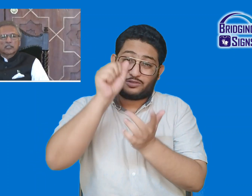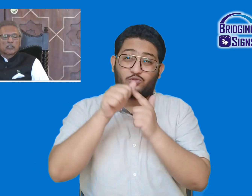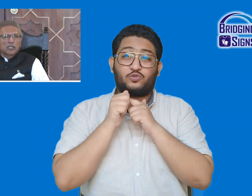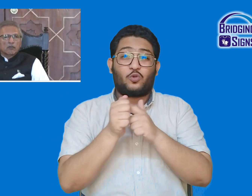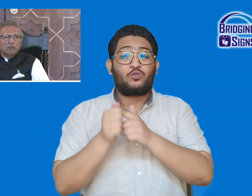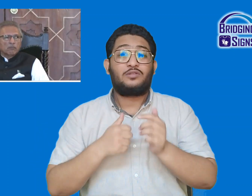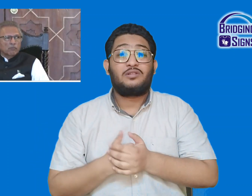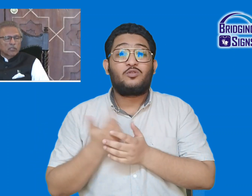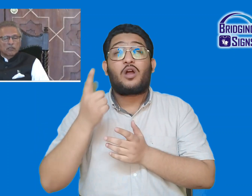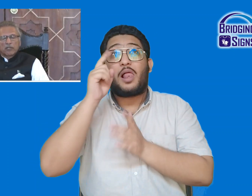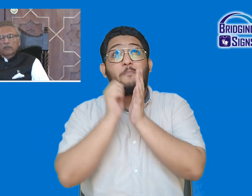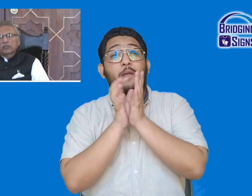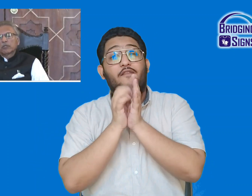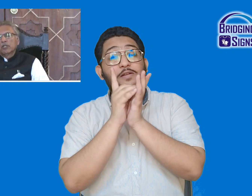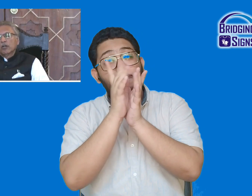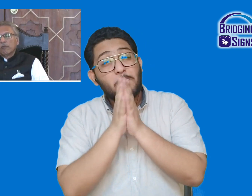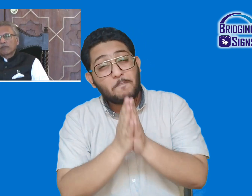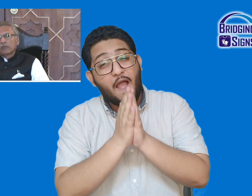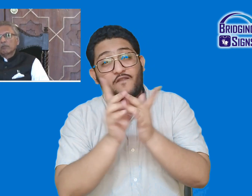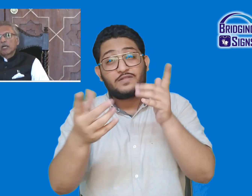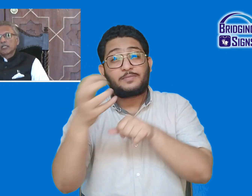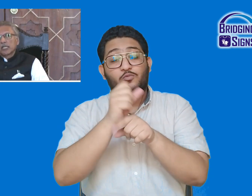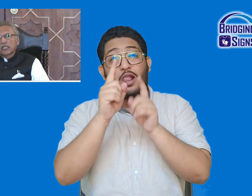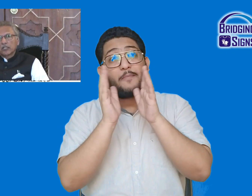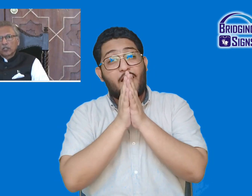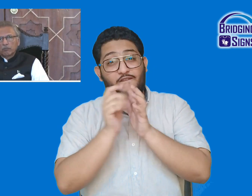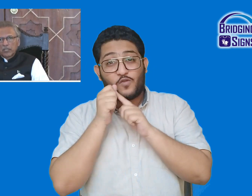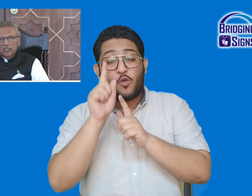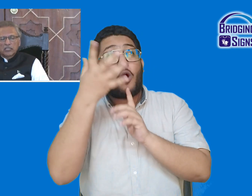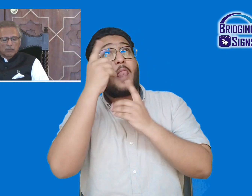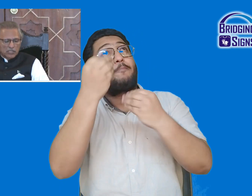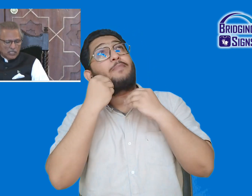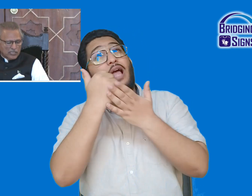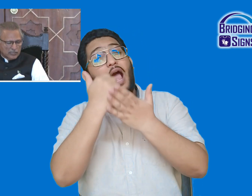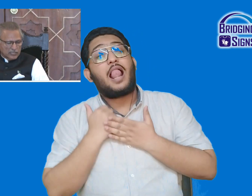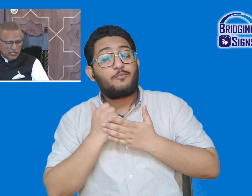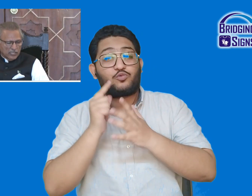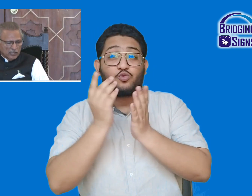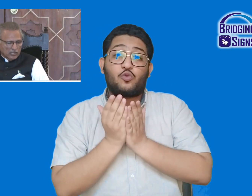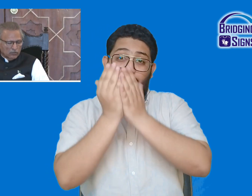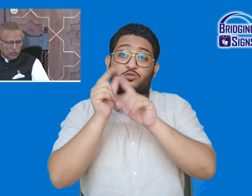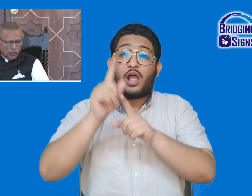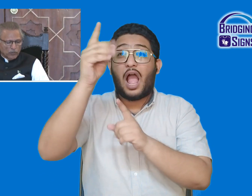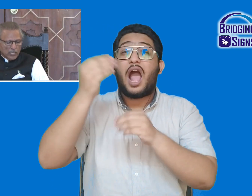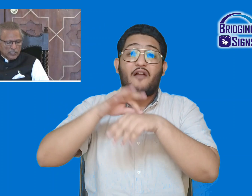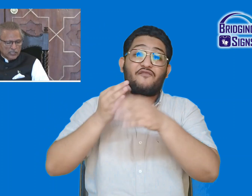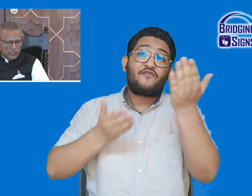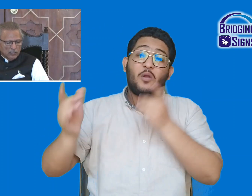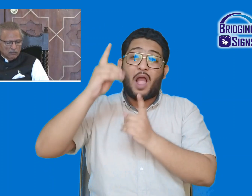تعالیٰ سے مغفرت بھی، معافی بھی مانگی جائے اور مدد کی بھی درخواست کی جائے کہ ان کے